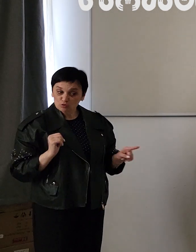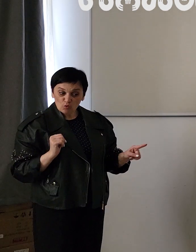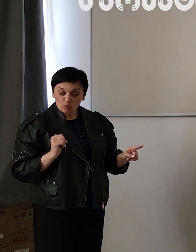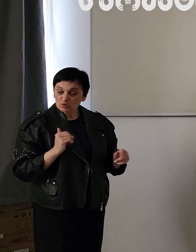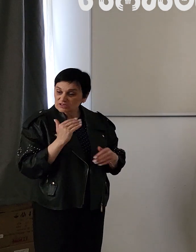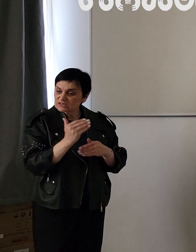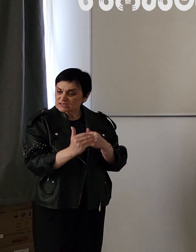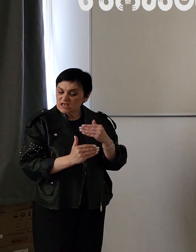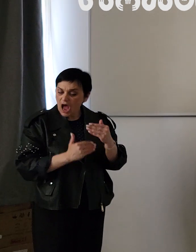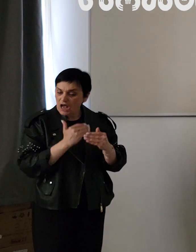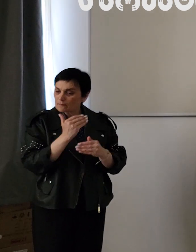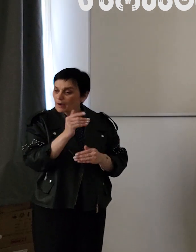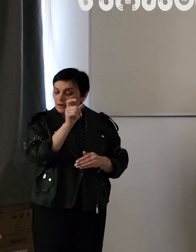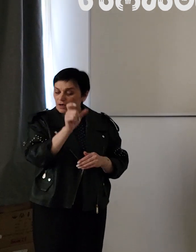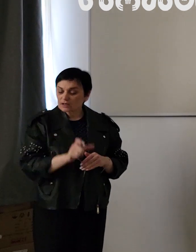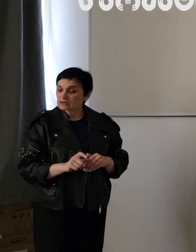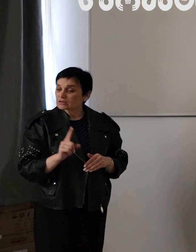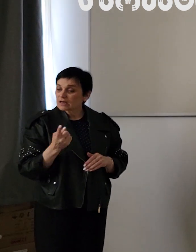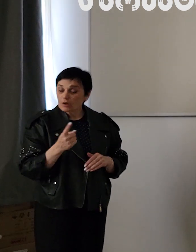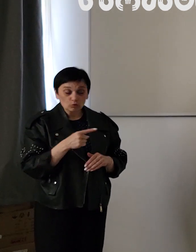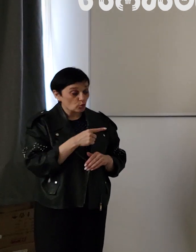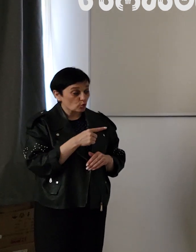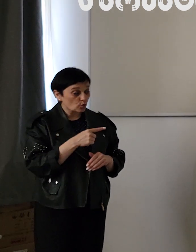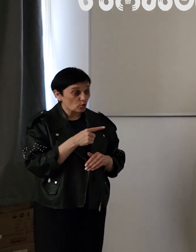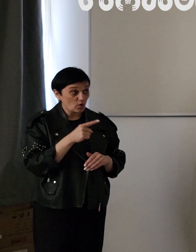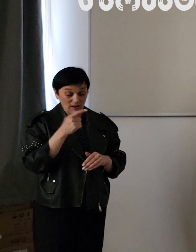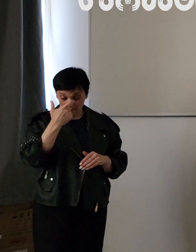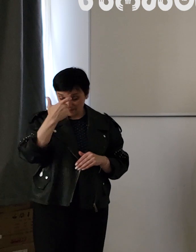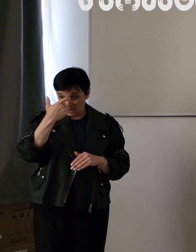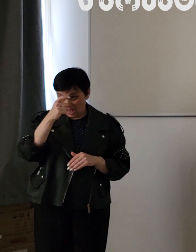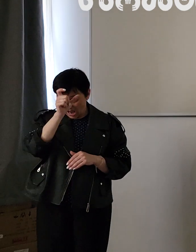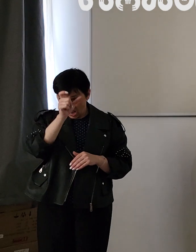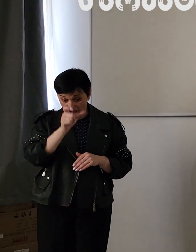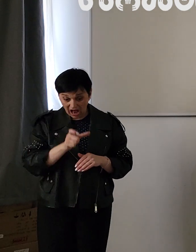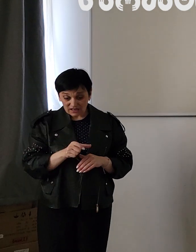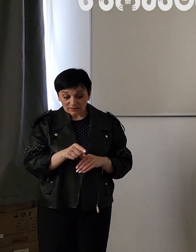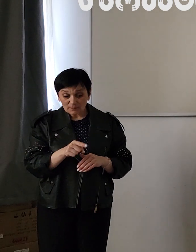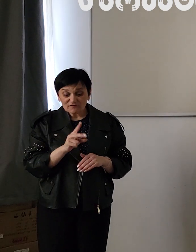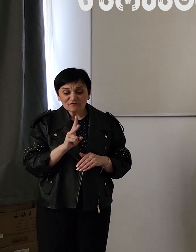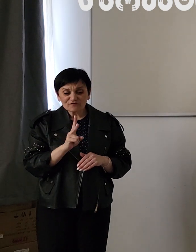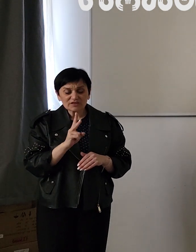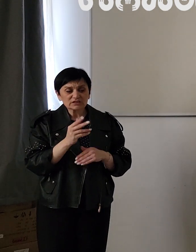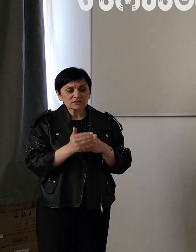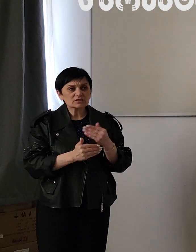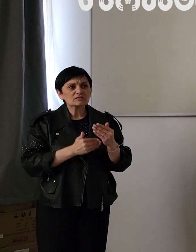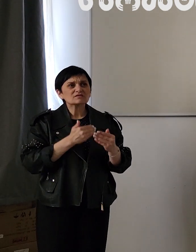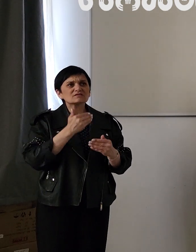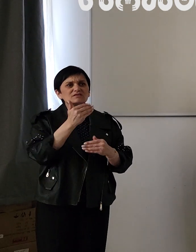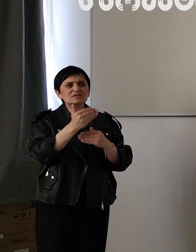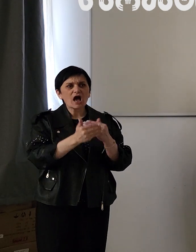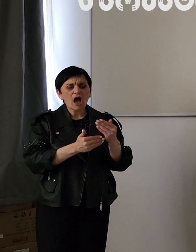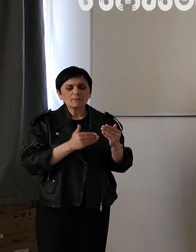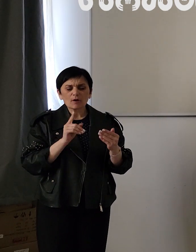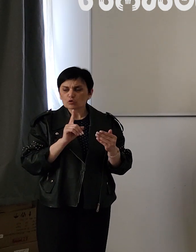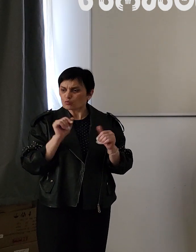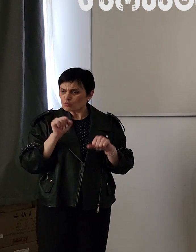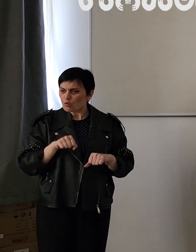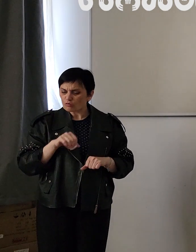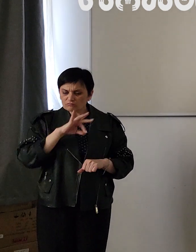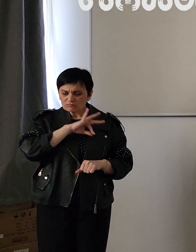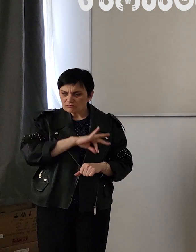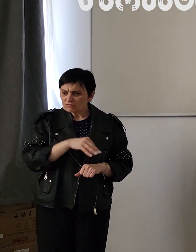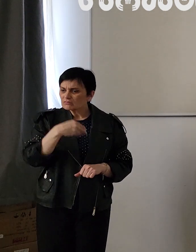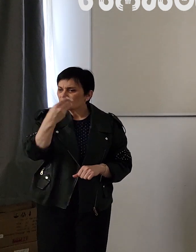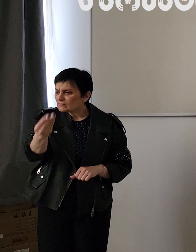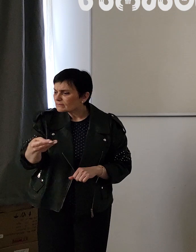და რატომ? წარმატებული არის ის ადამიანი, ვისაც შეუძლია, რომ ცხოვრებაში ვიღაცა სარგებელი